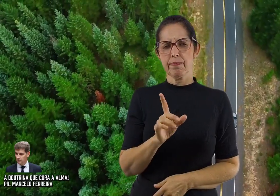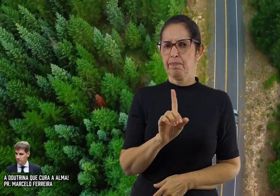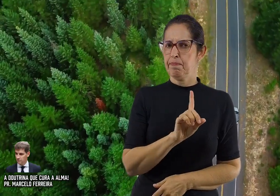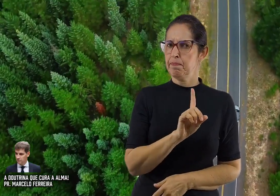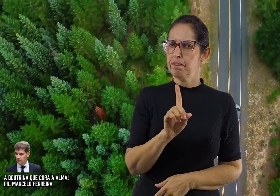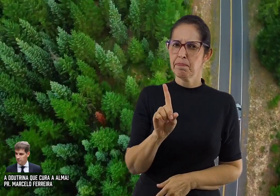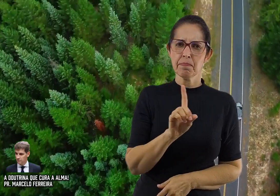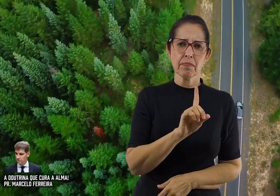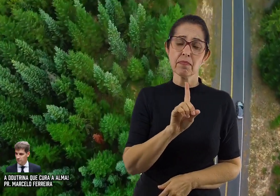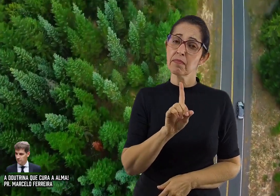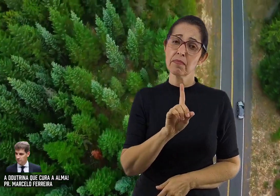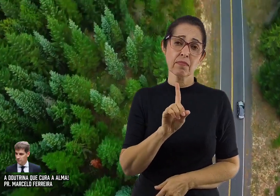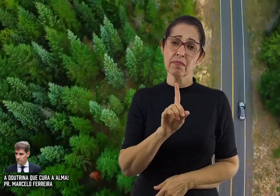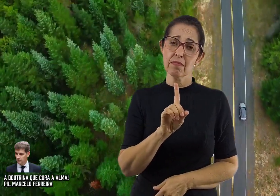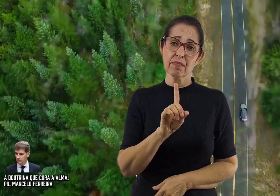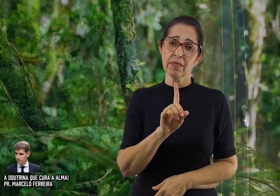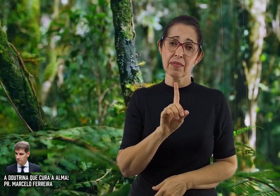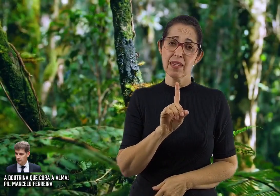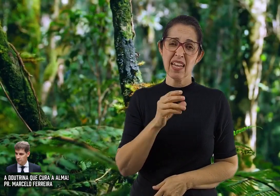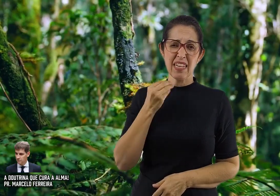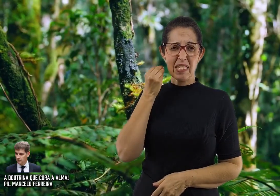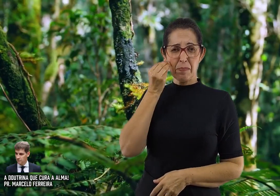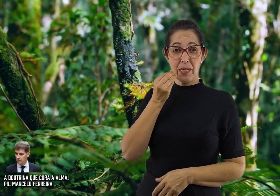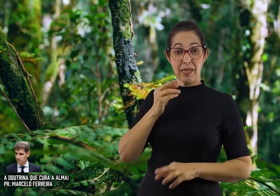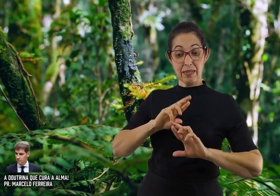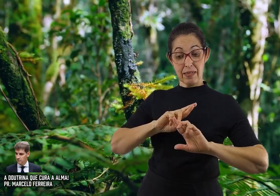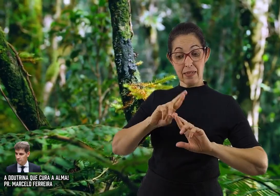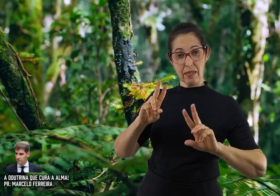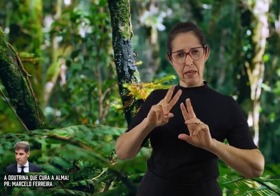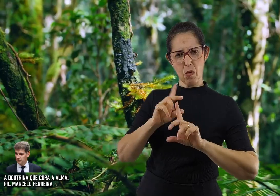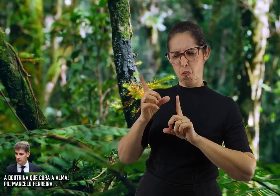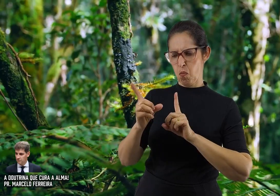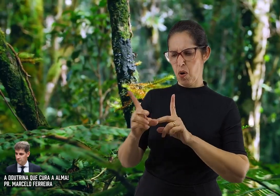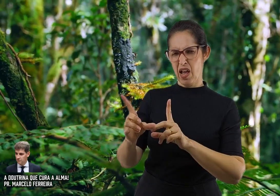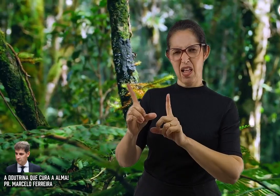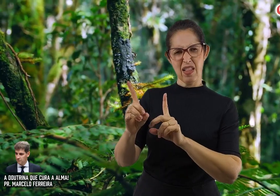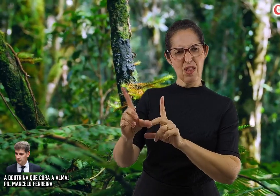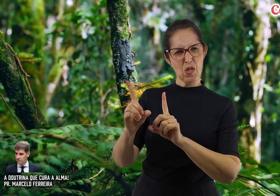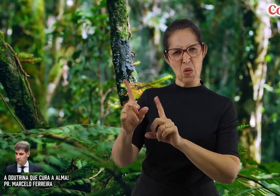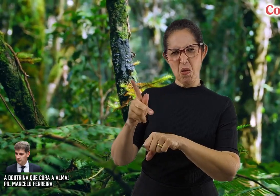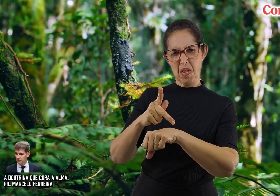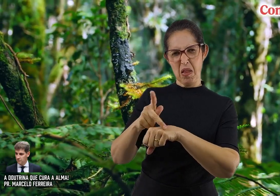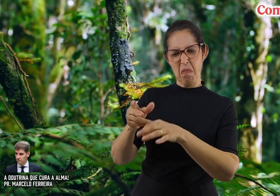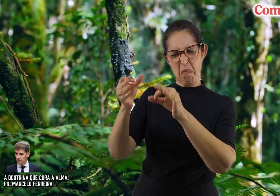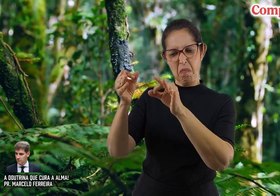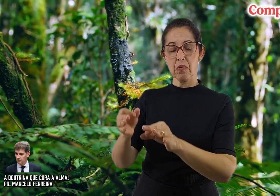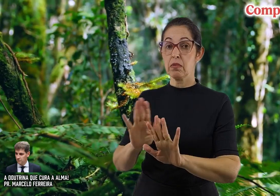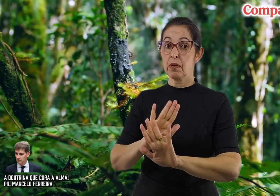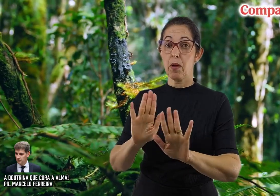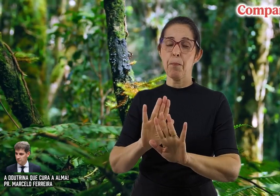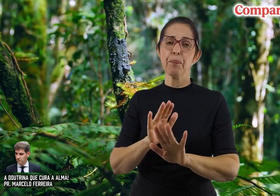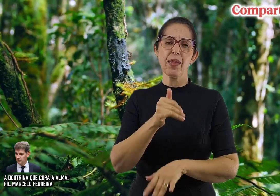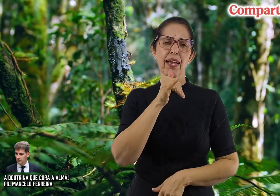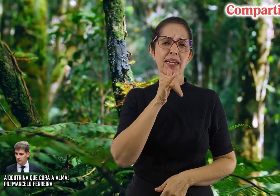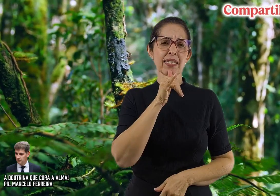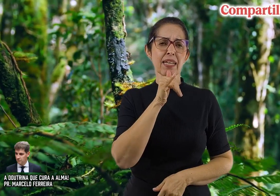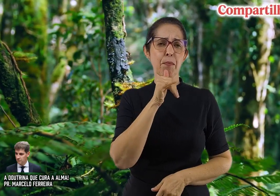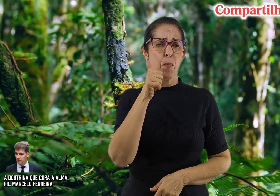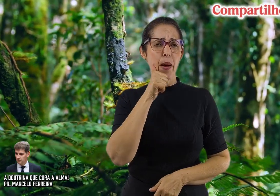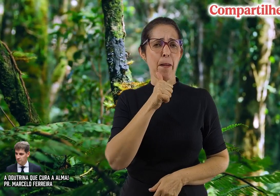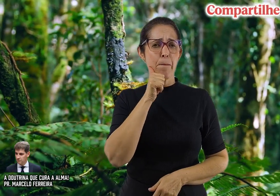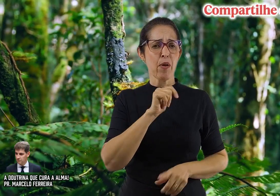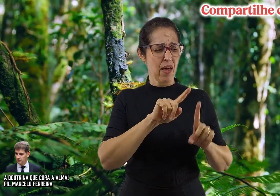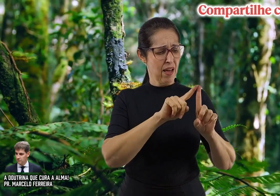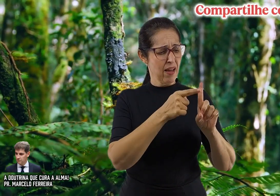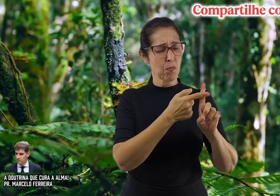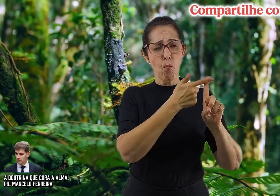Experiência não pode ser transformada em doutrina. Então a irmã queria engravidar, a irmã está há anos querendo engravidar, aí ela acordou